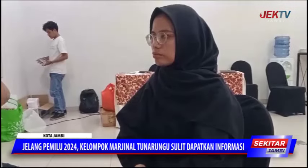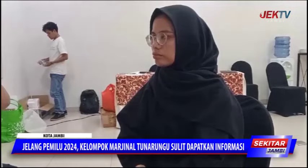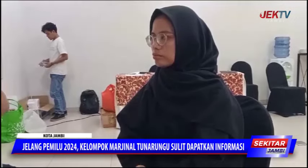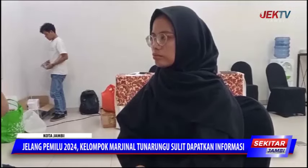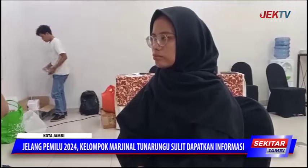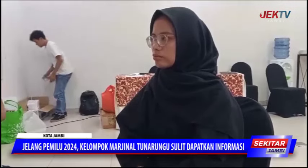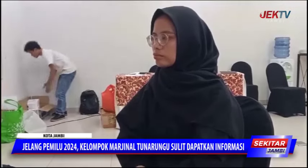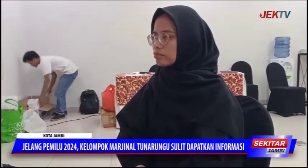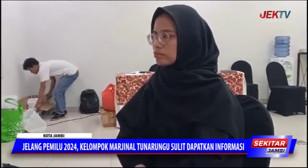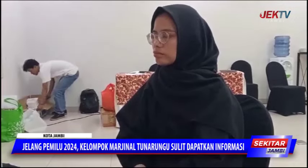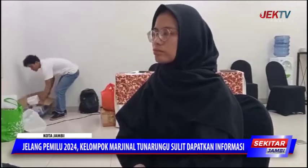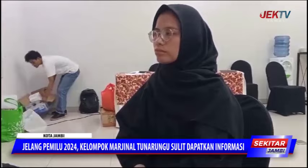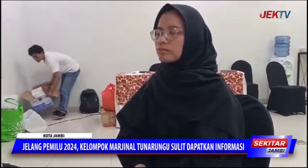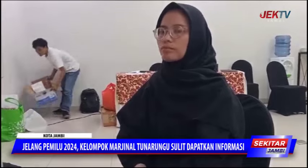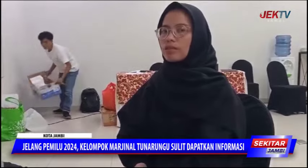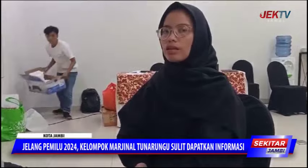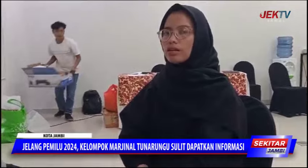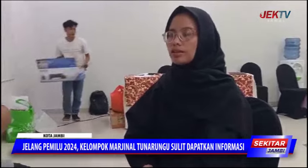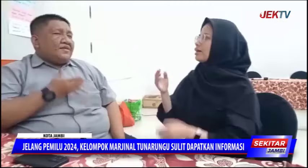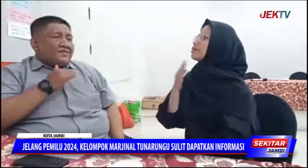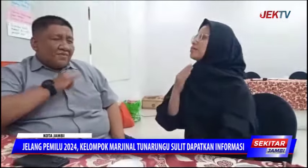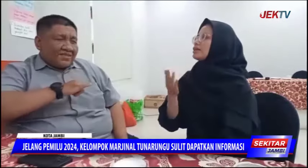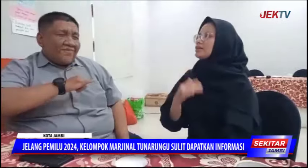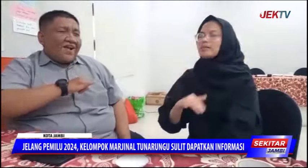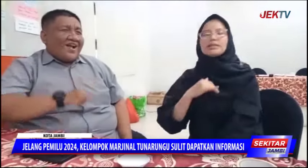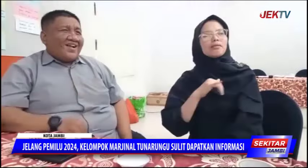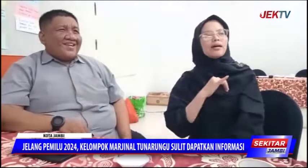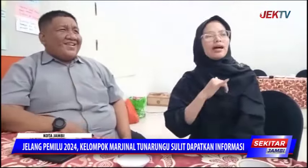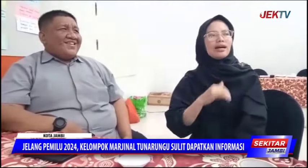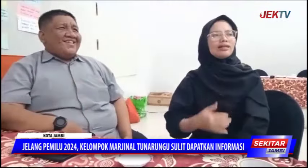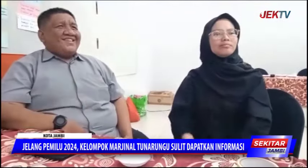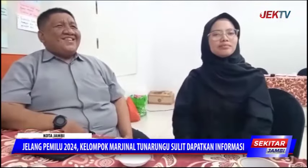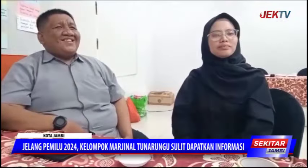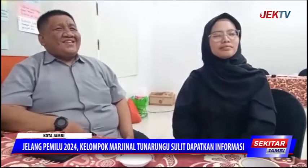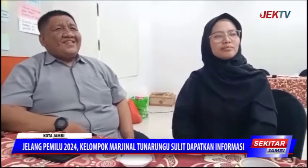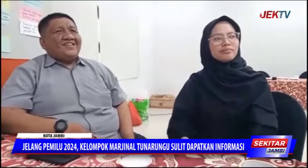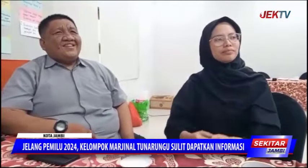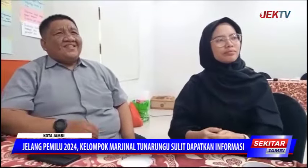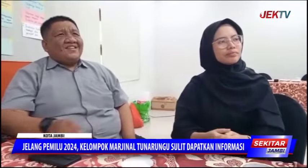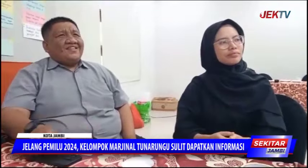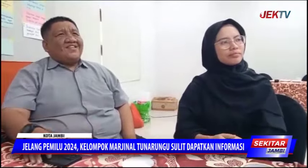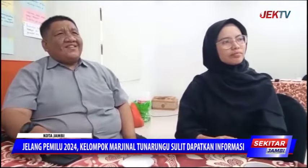serta kelompok marginal lainnya. Sandi, JEK TV, melaporkan.